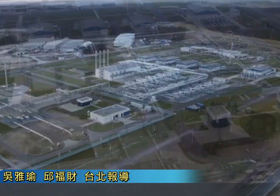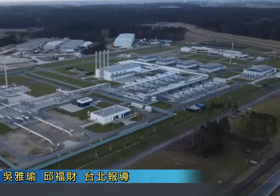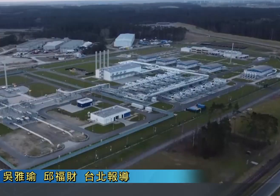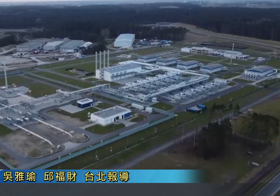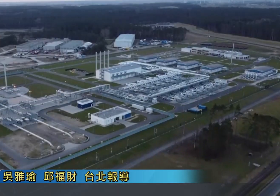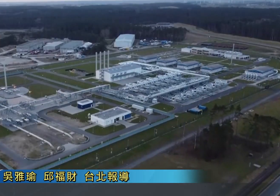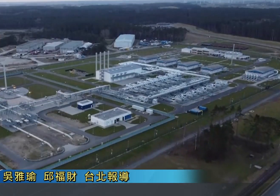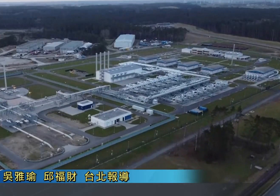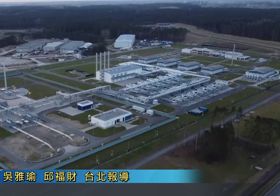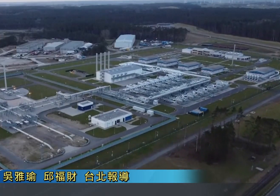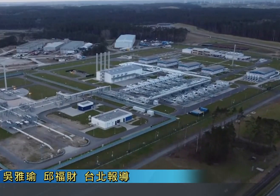者吴秋福才台报道。